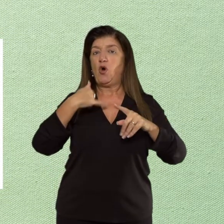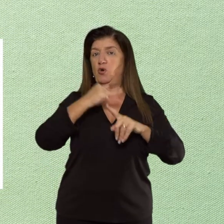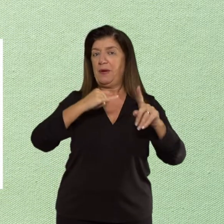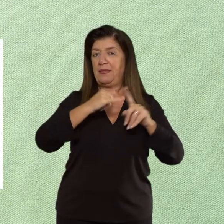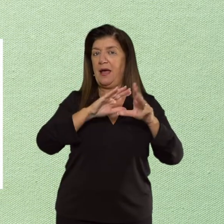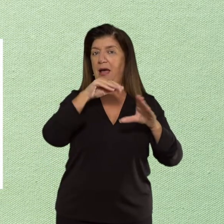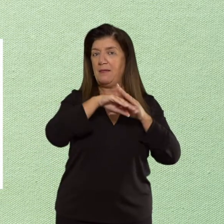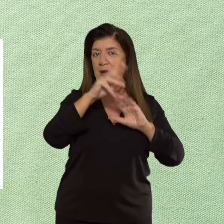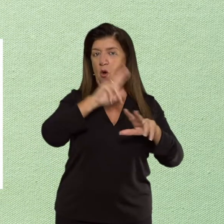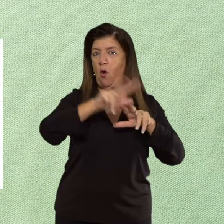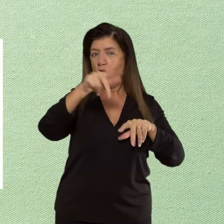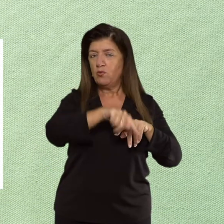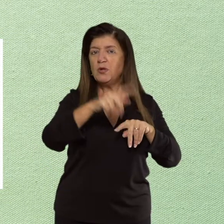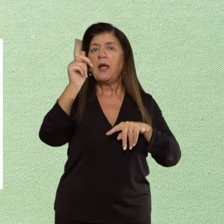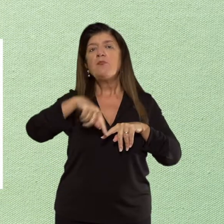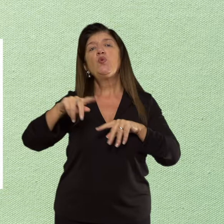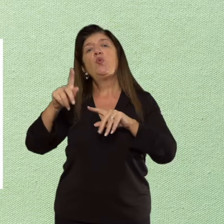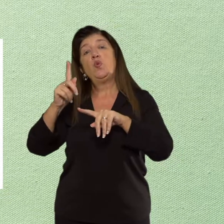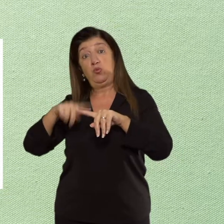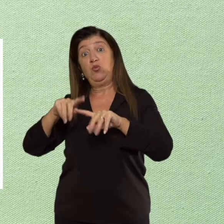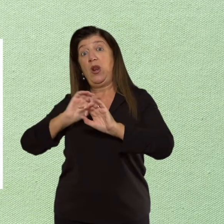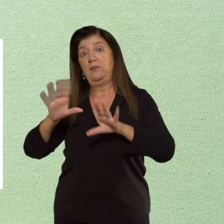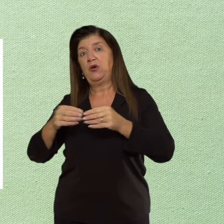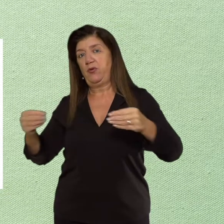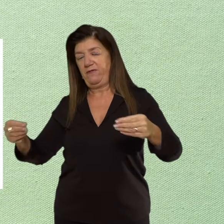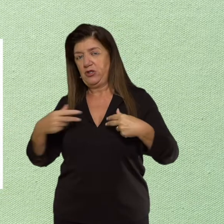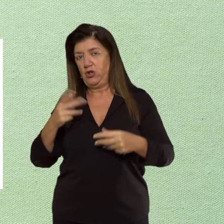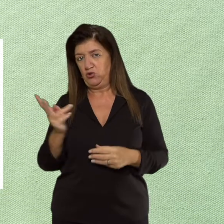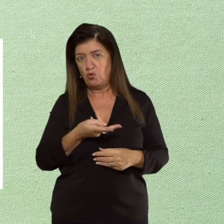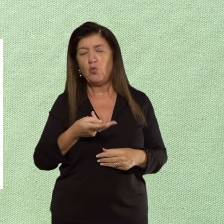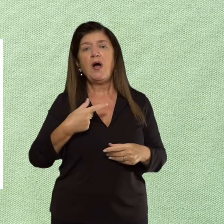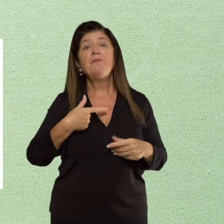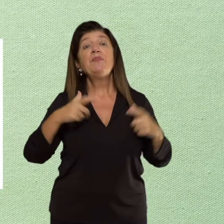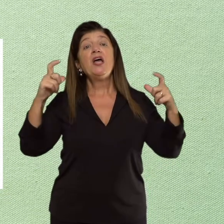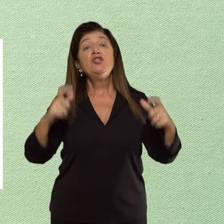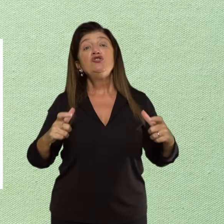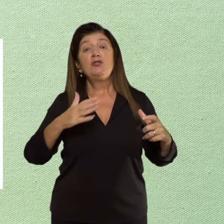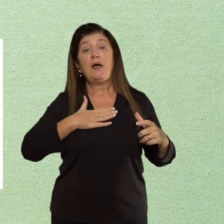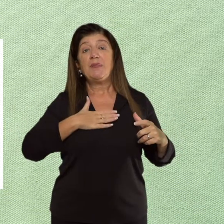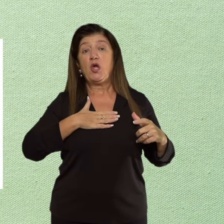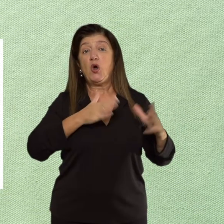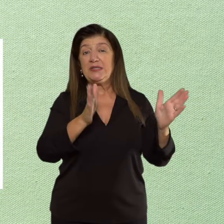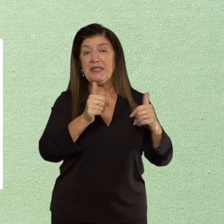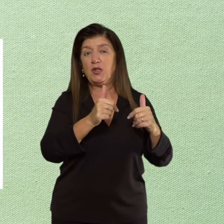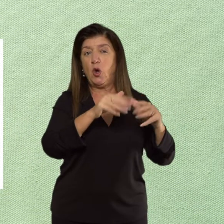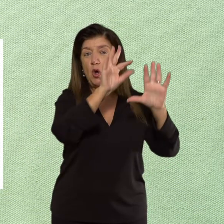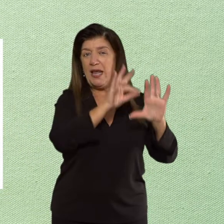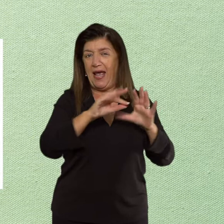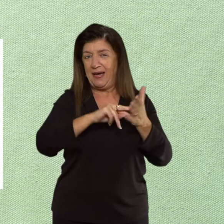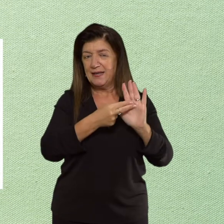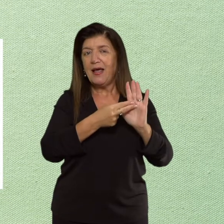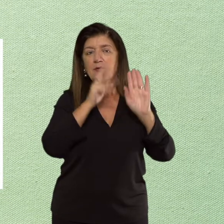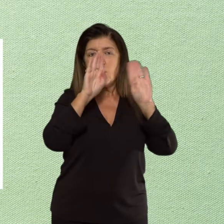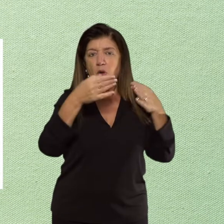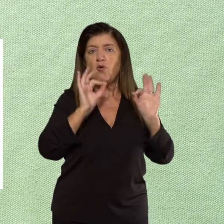e sono anche un libero professionista. Per la città nel nostro settore ci occupiamo appunto di mobilità dolce,